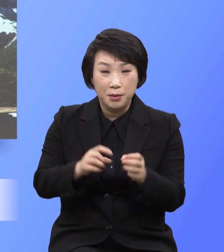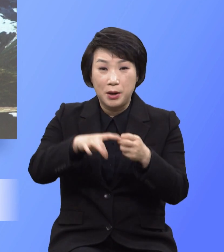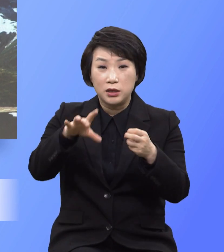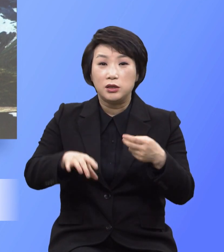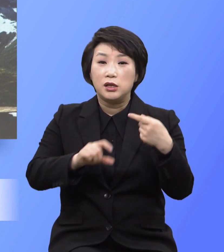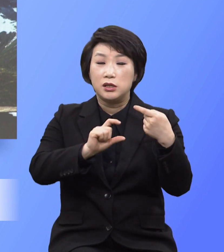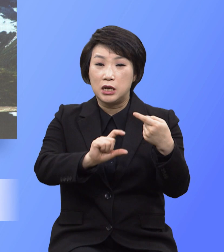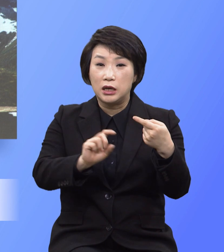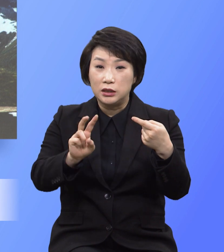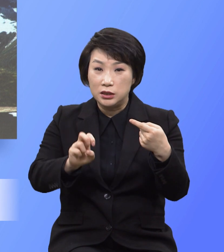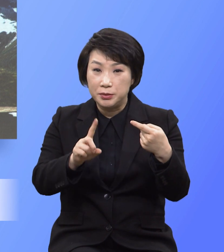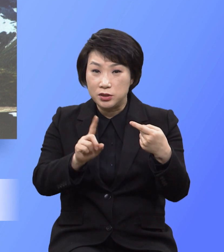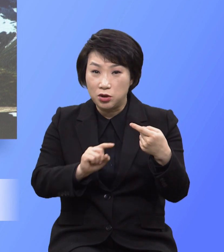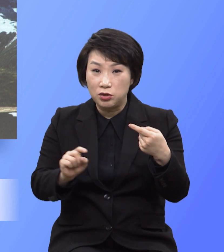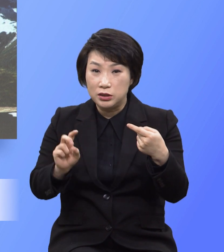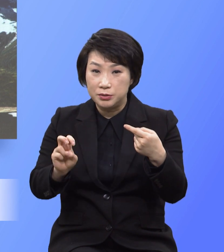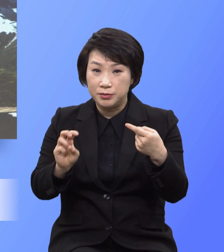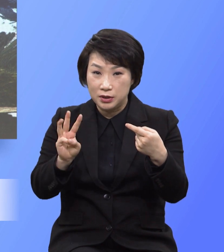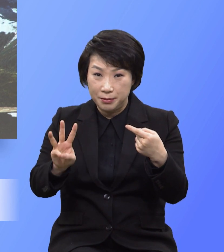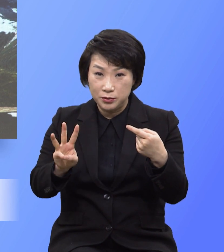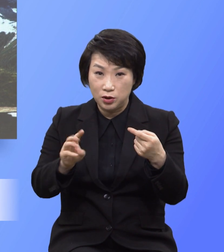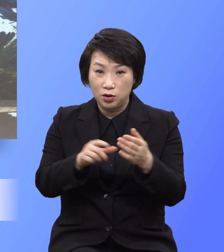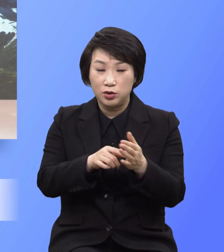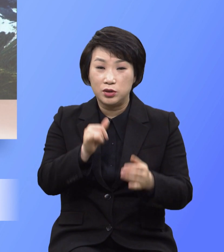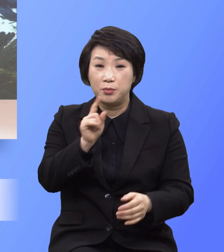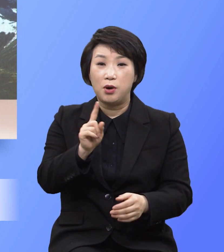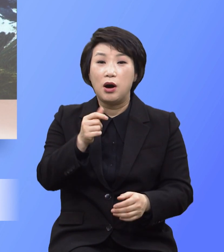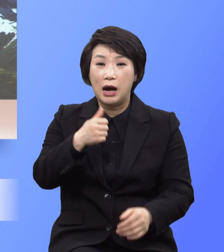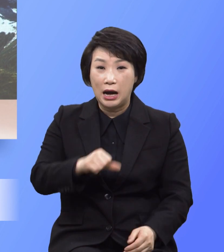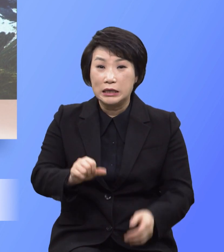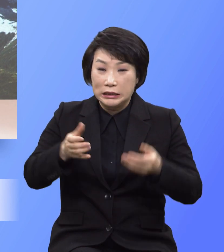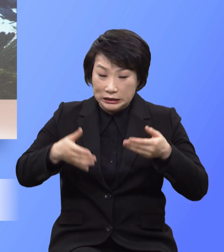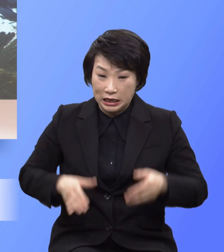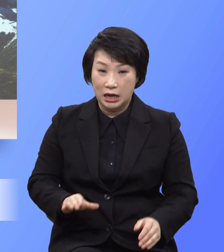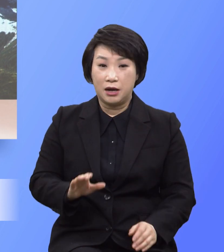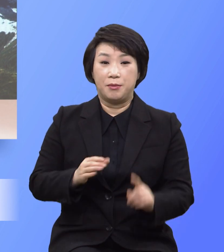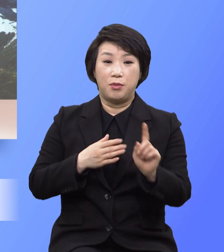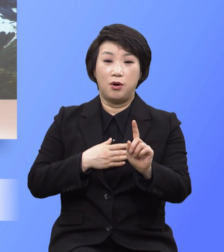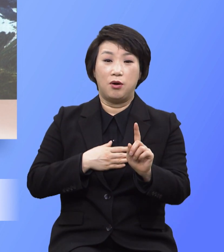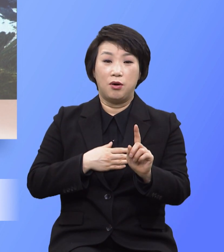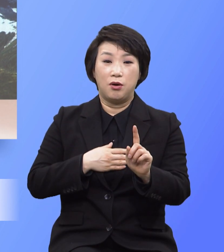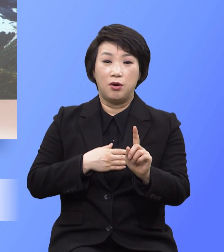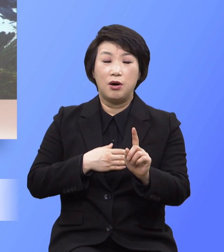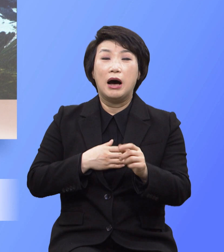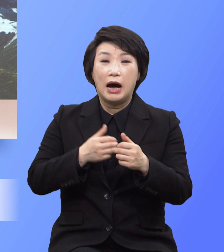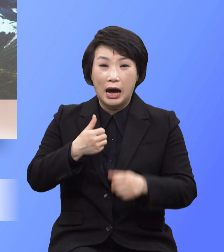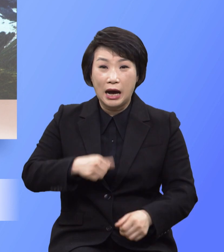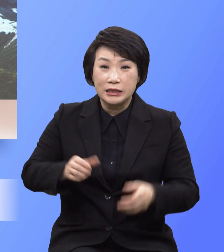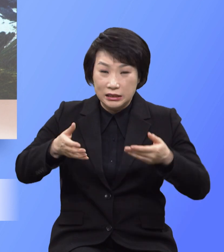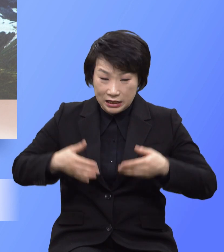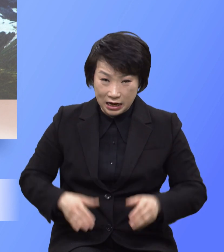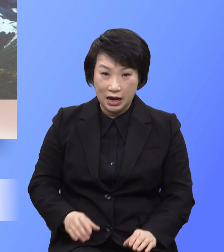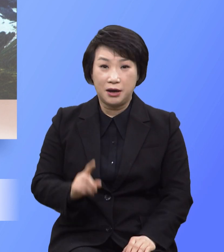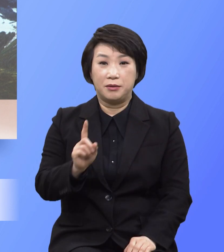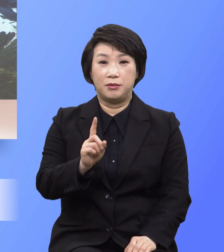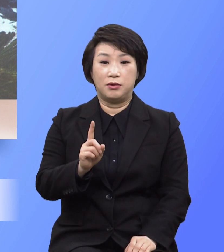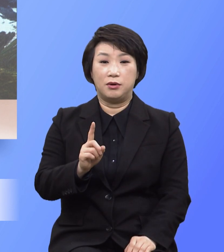마태복음 1장 21절로 23절에 아들을 낳으리니, 아들을